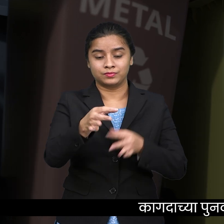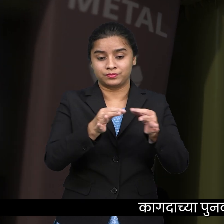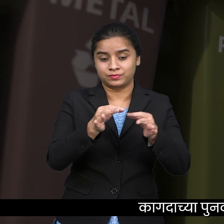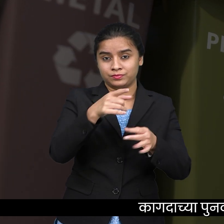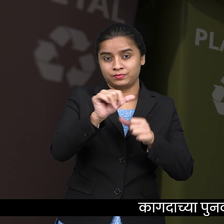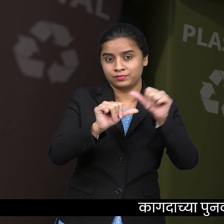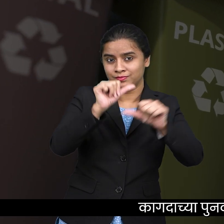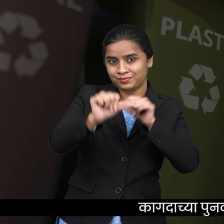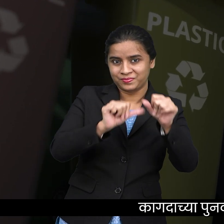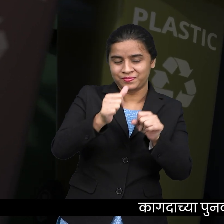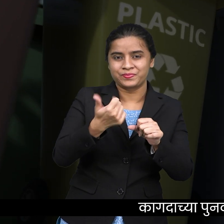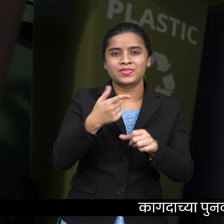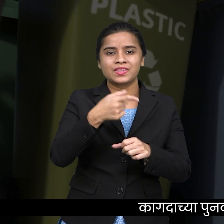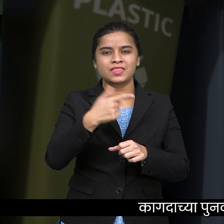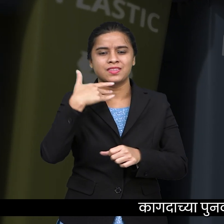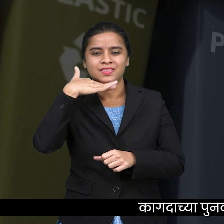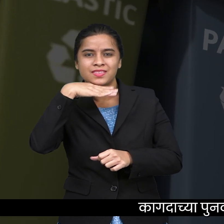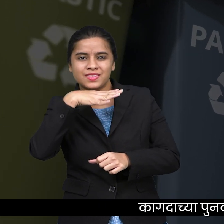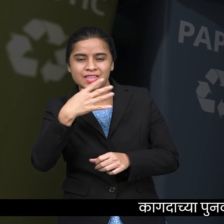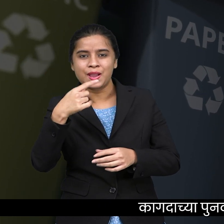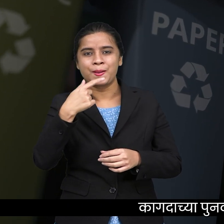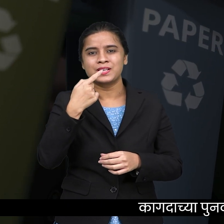कागदाच्या पुनर्वापराची प्रक्रिया स्पष्ट करा.